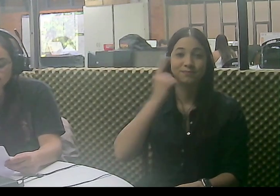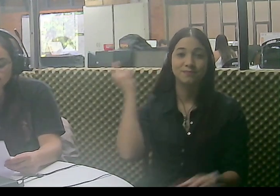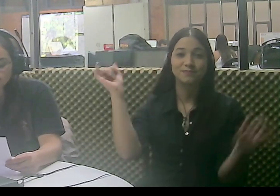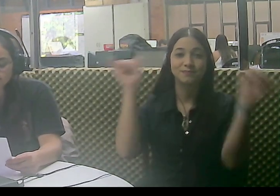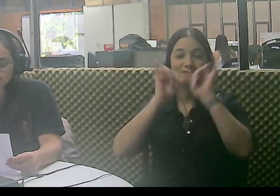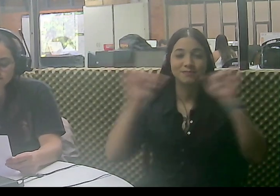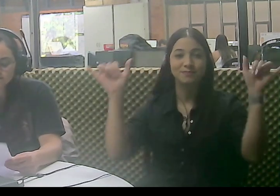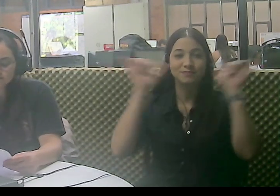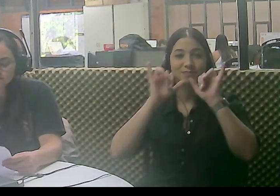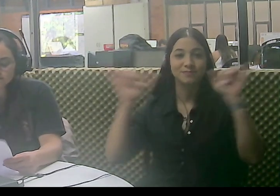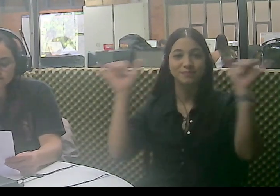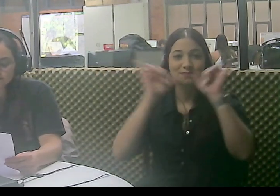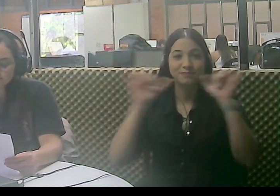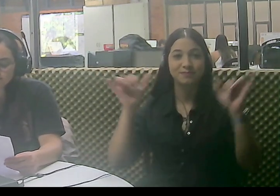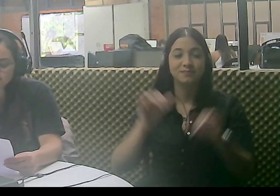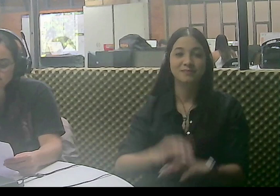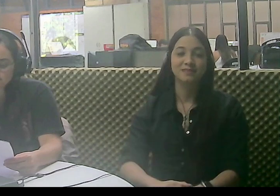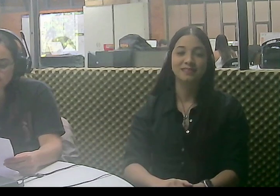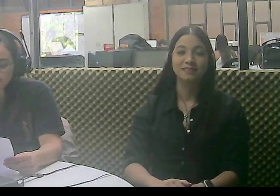Giro de notícias.